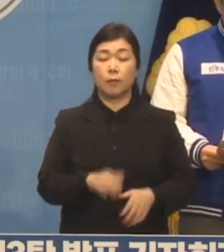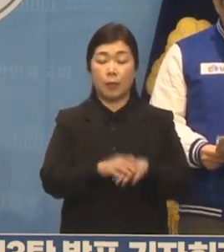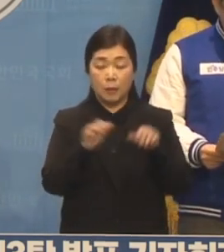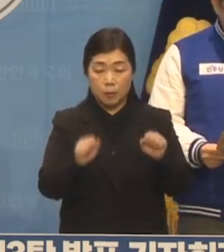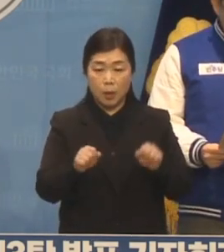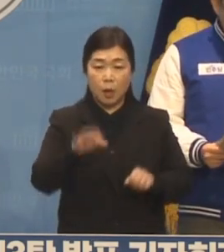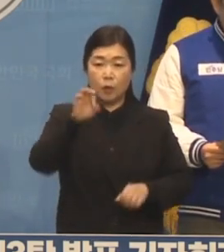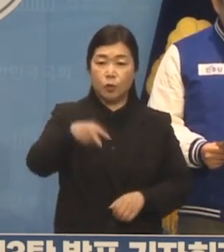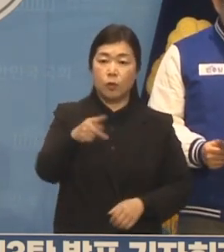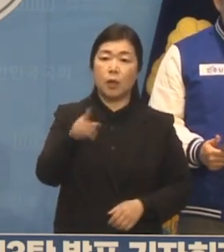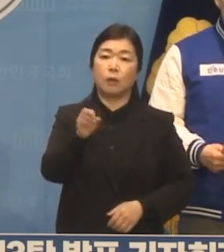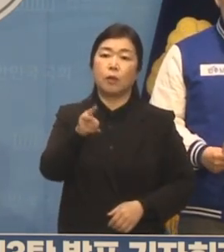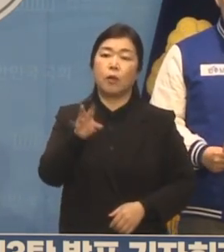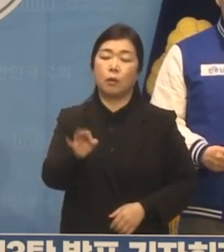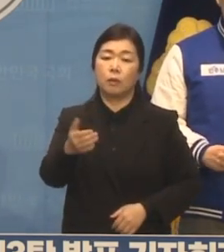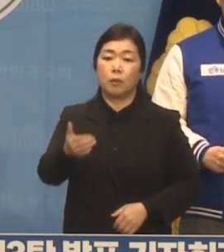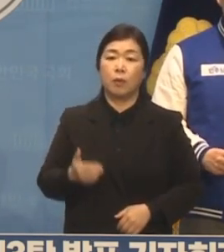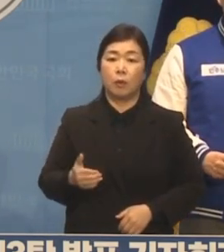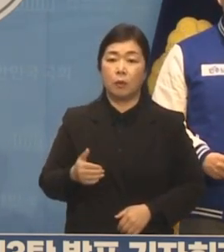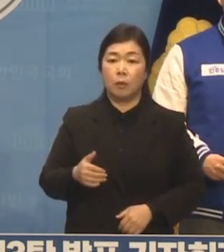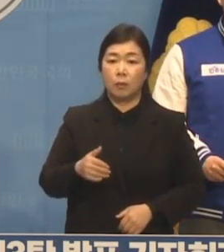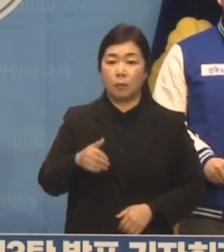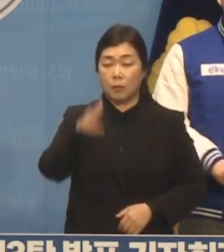안녕하십니까. 유삼영 전 총경입니다.